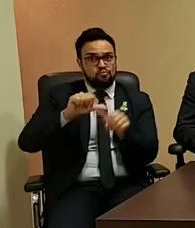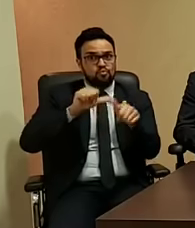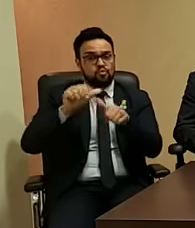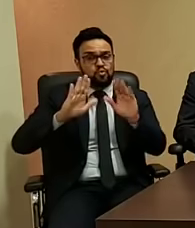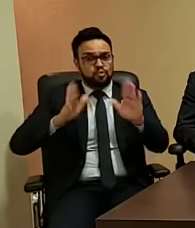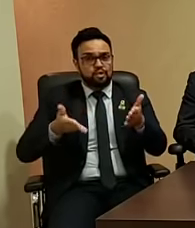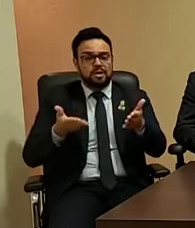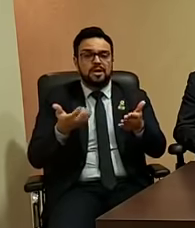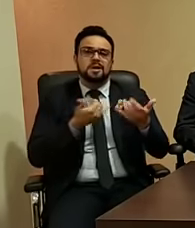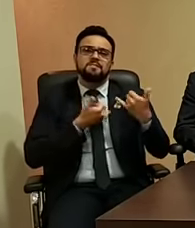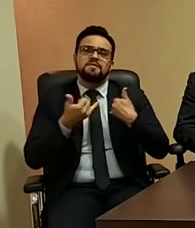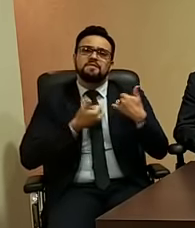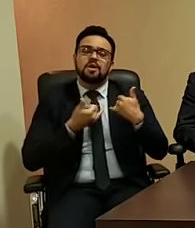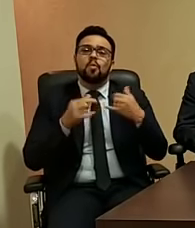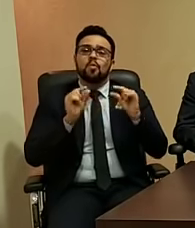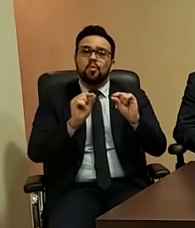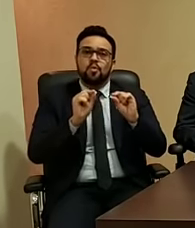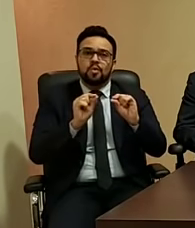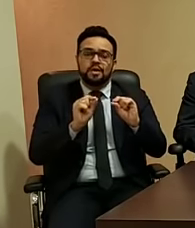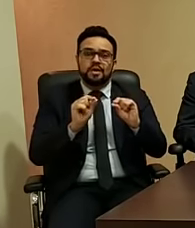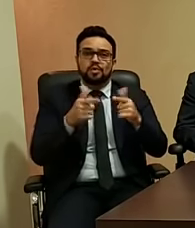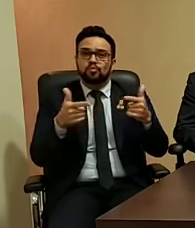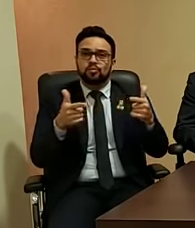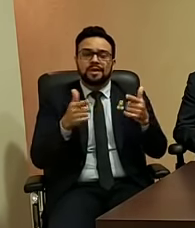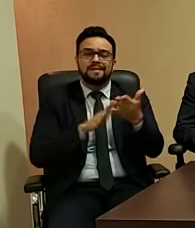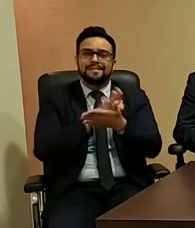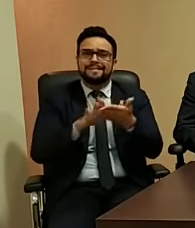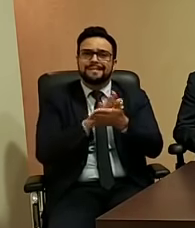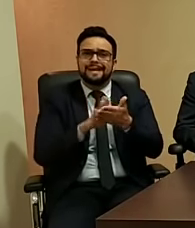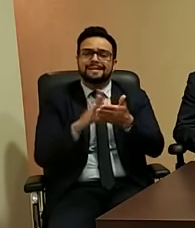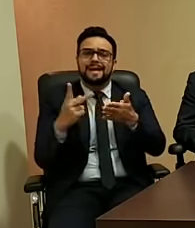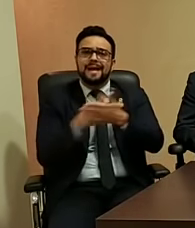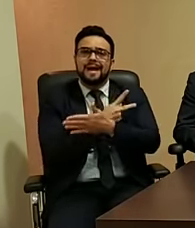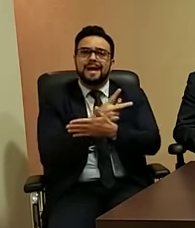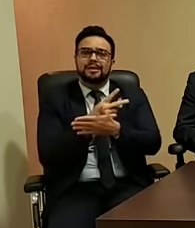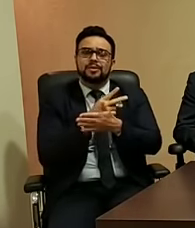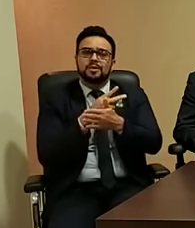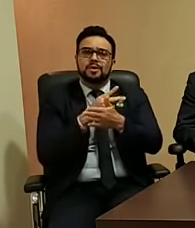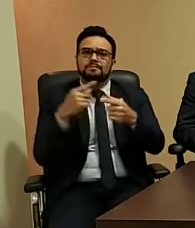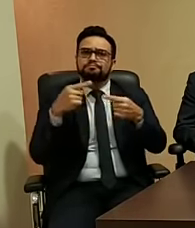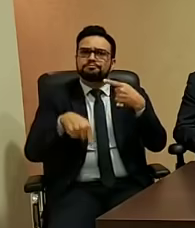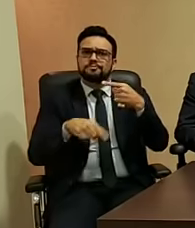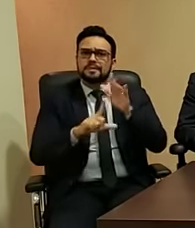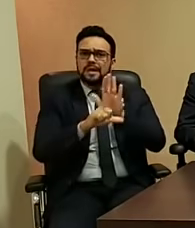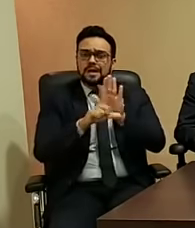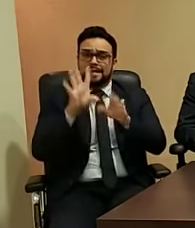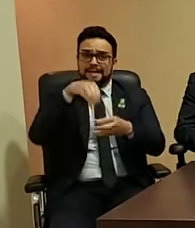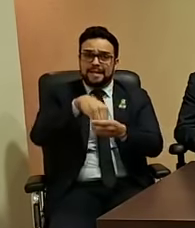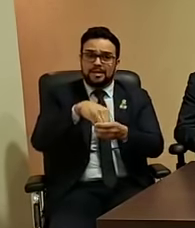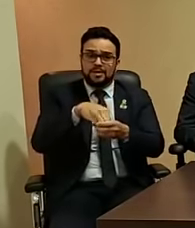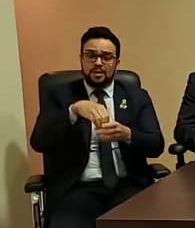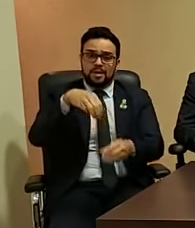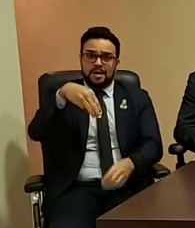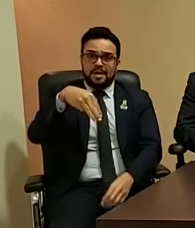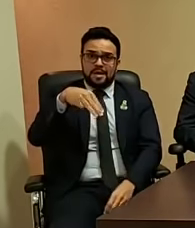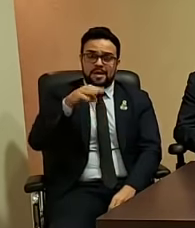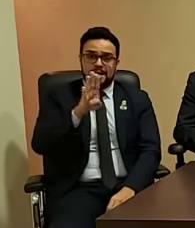que não tem nada de irregular no BNDES, Nada de ilegal. de legal, porque o